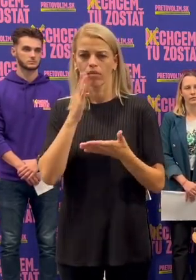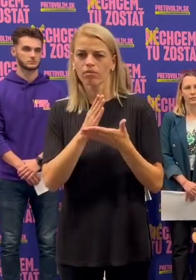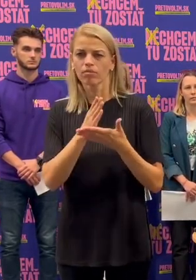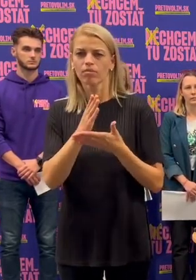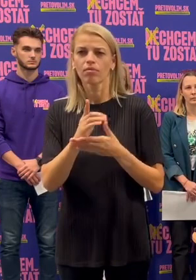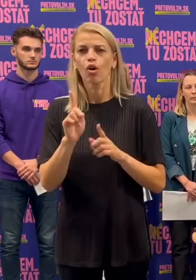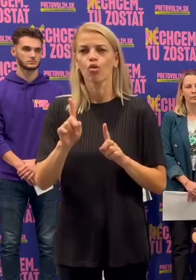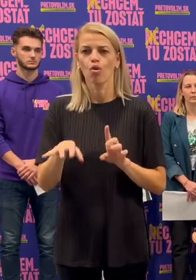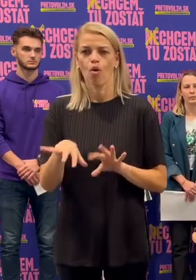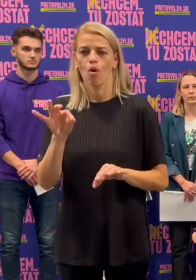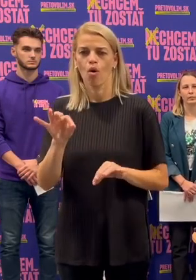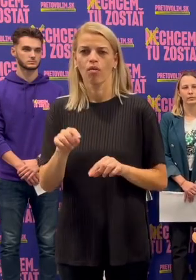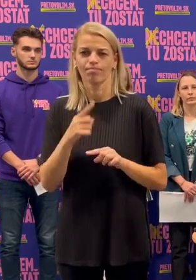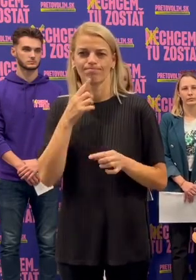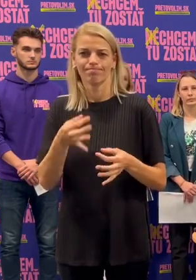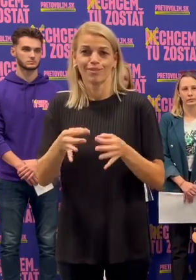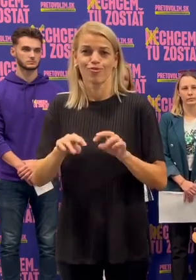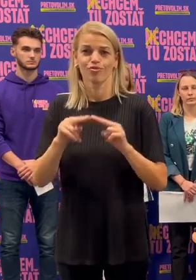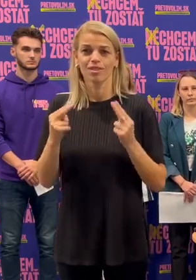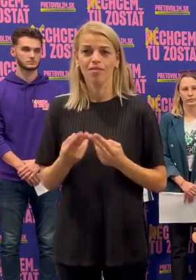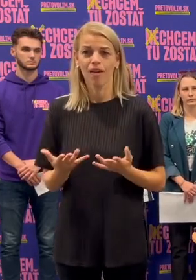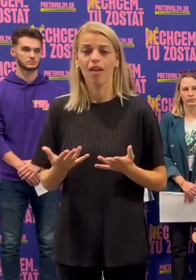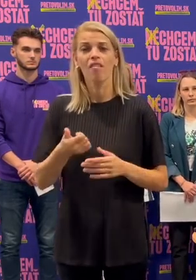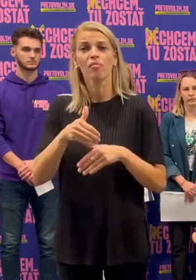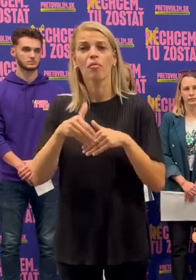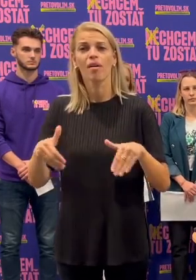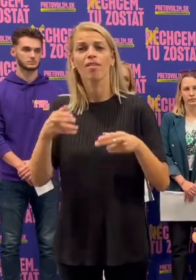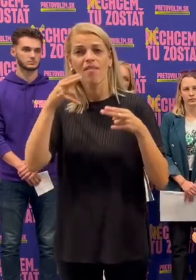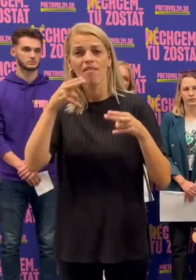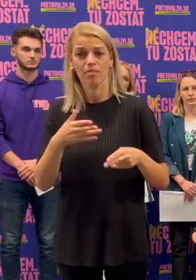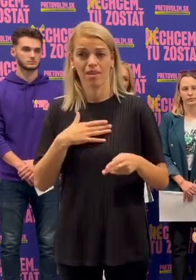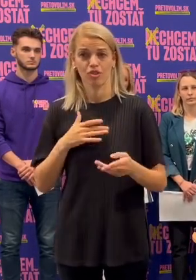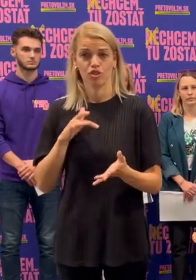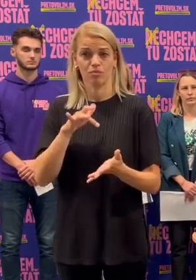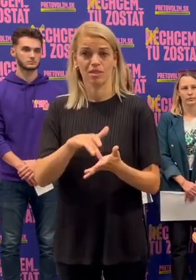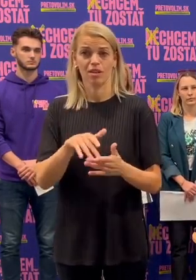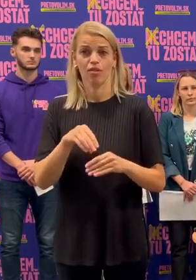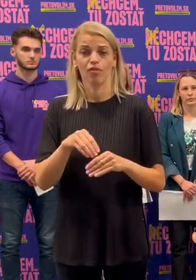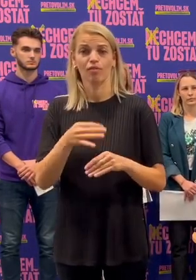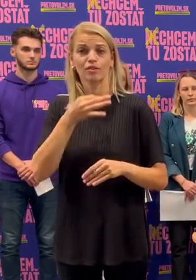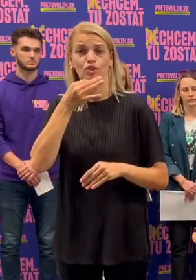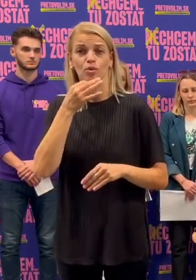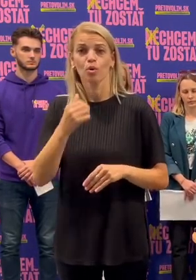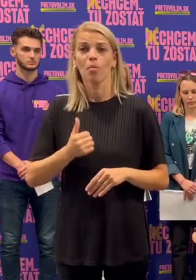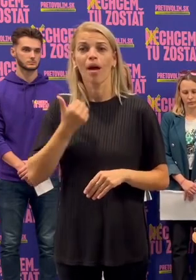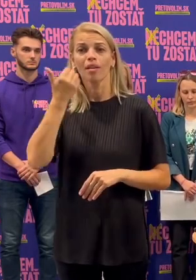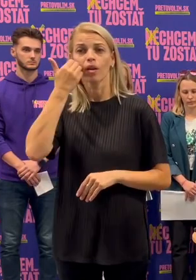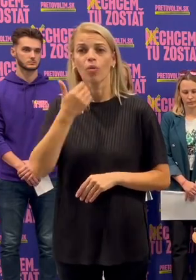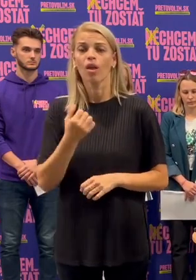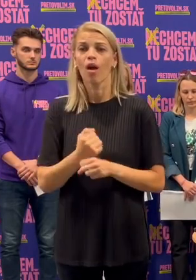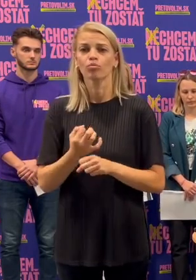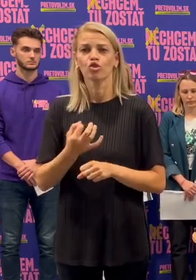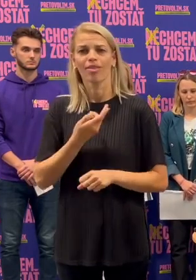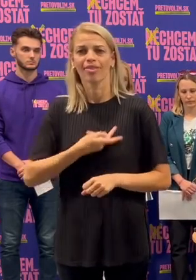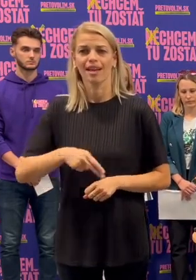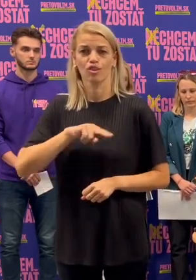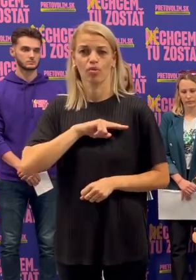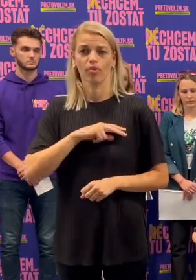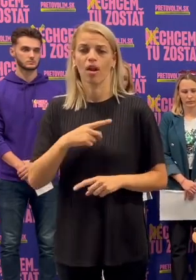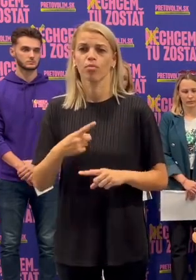zložitom svete. Ale my v prvom rade veríme a našim cieľom je, aby v sobotu mladí ľudia urobili čo najzodpovednejšie